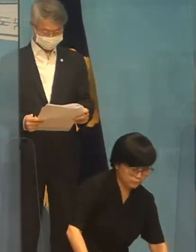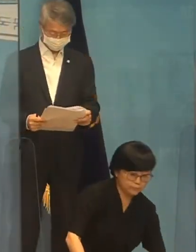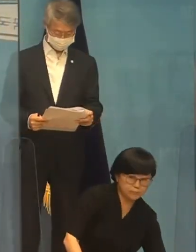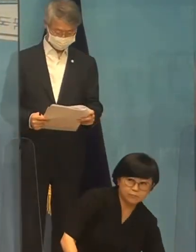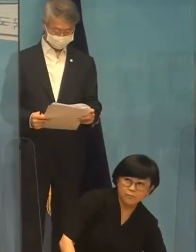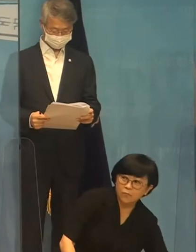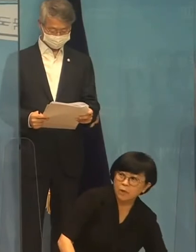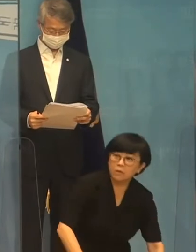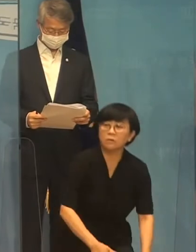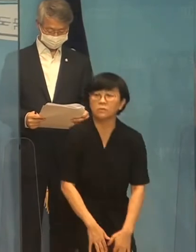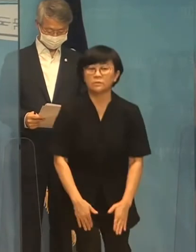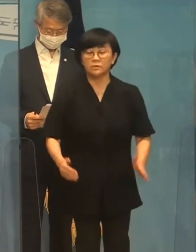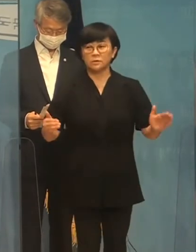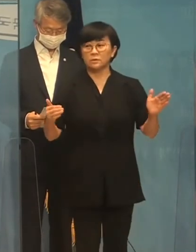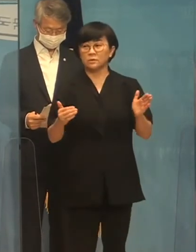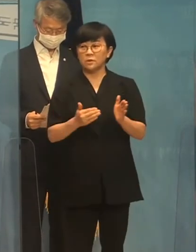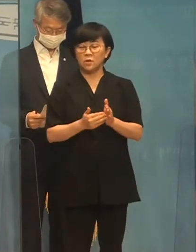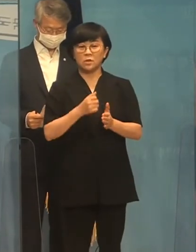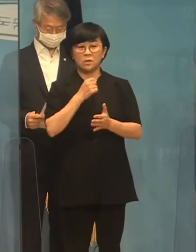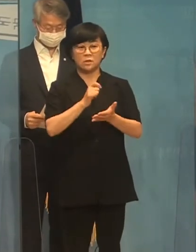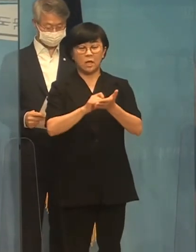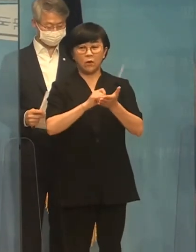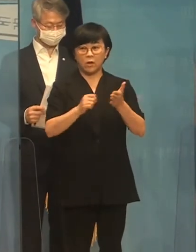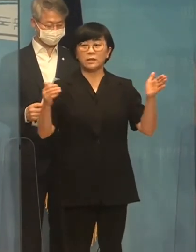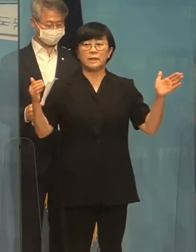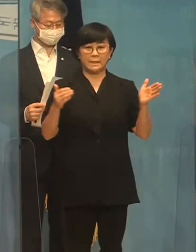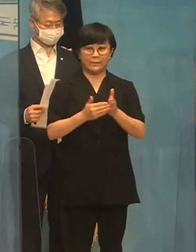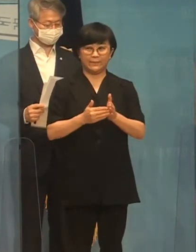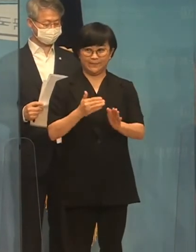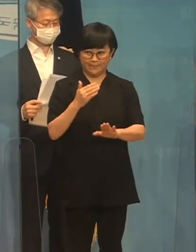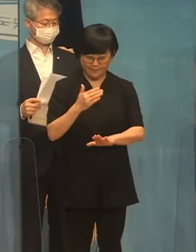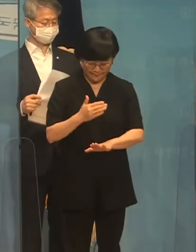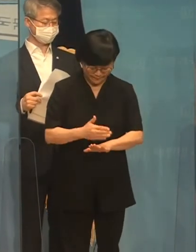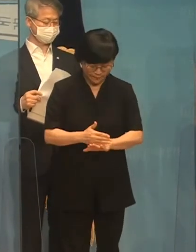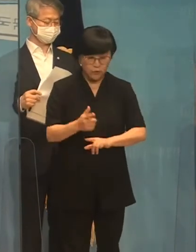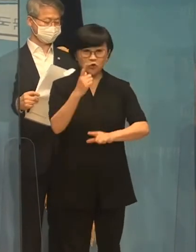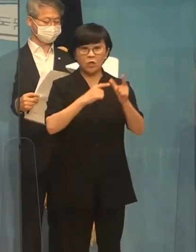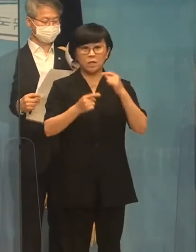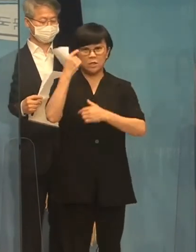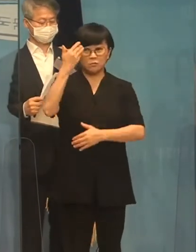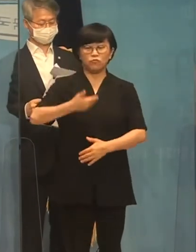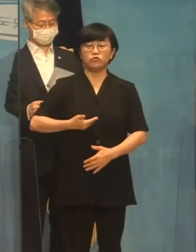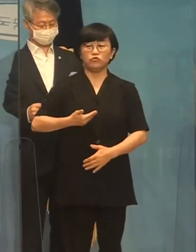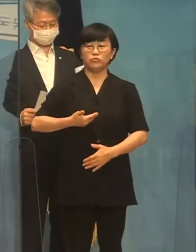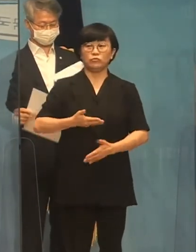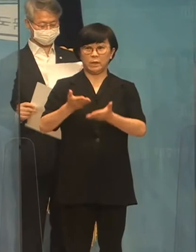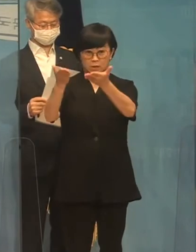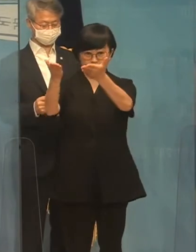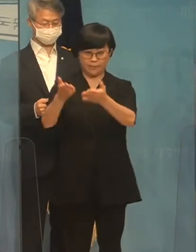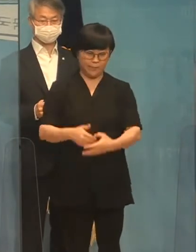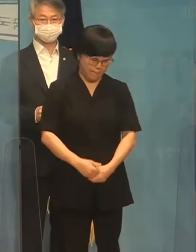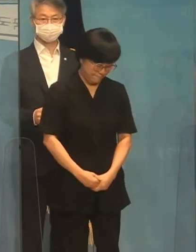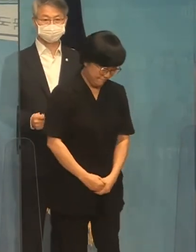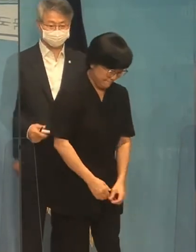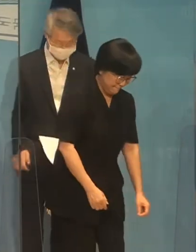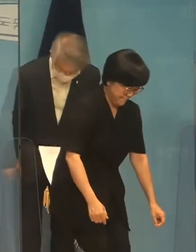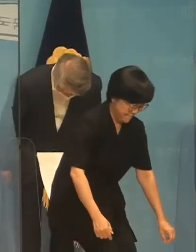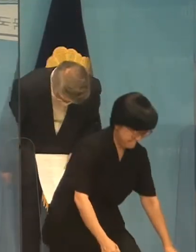경청해 주셔서 감사합니다. 이상으로 철원회 기자회견을 마치겠습니다. 또 추가 질문이 계시면 비평장께 말씀드리겠습니다.